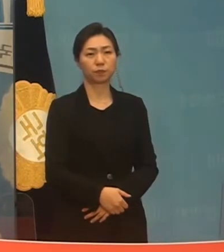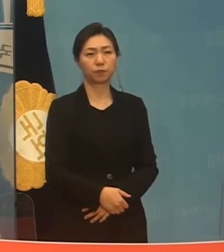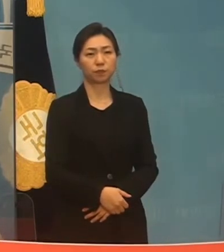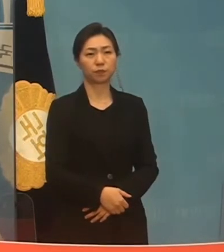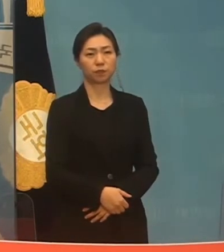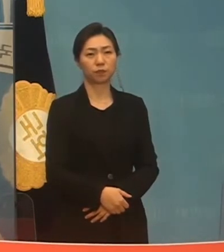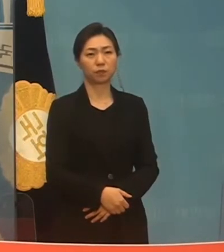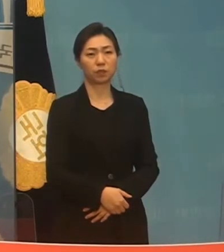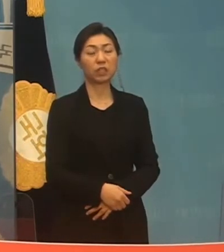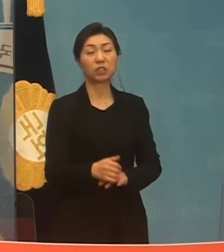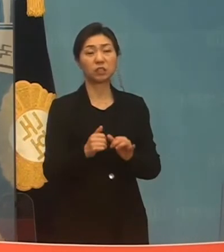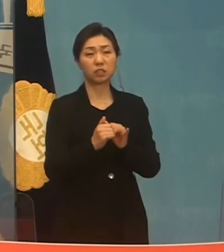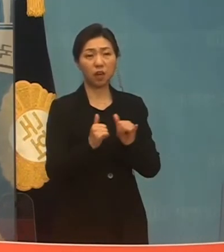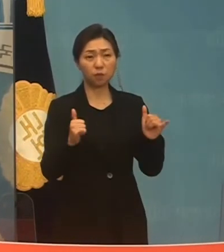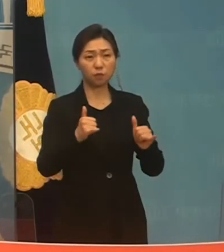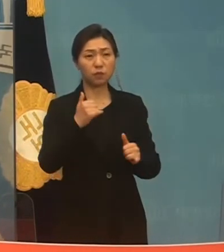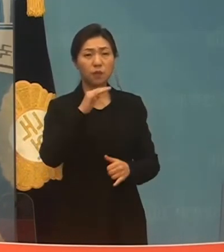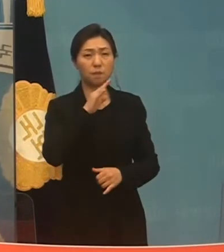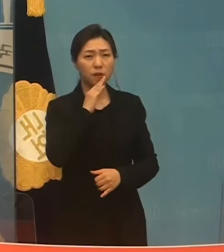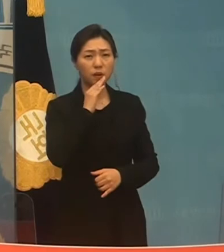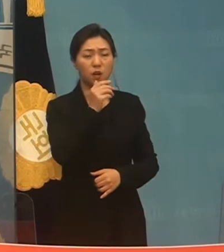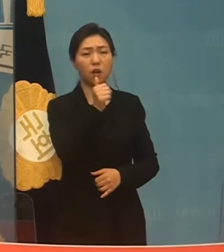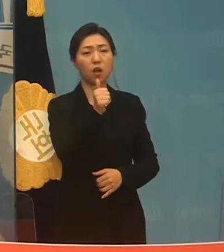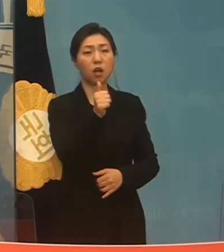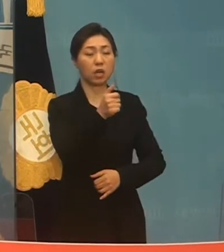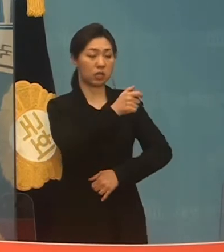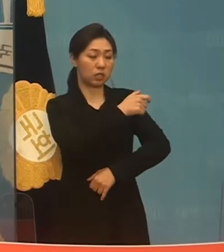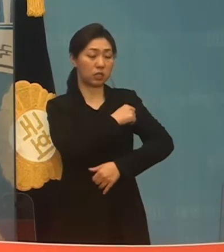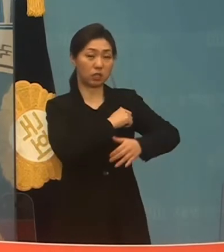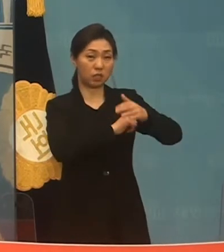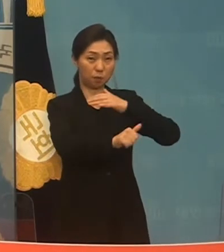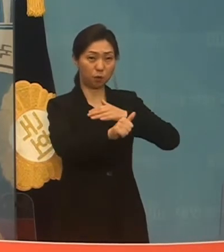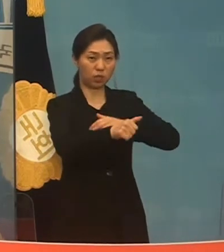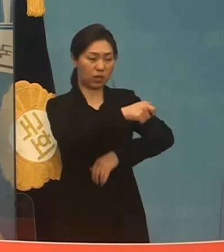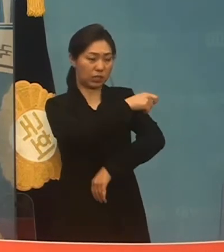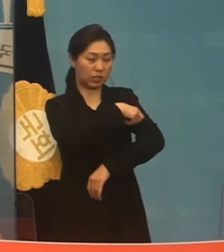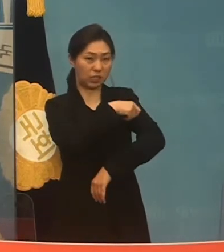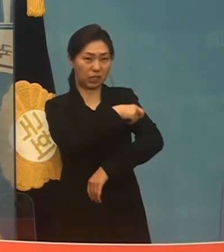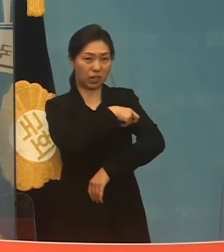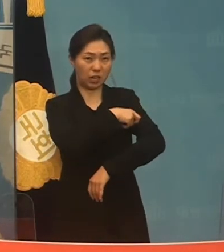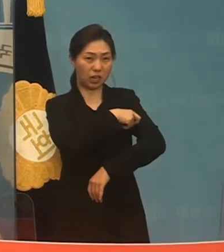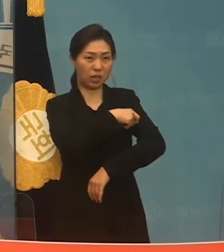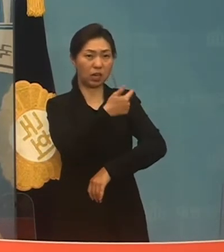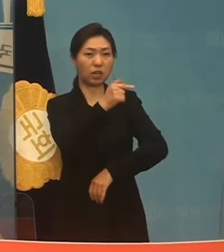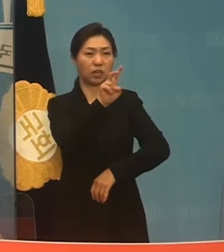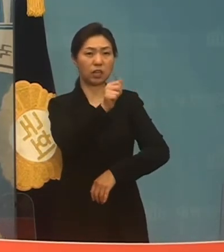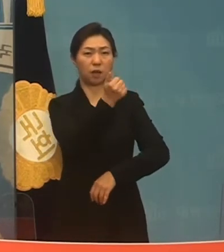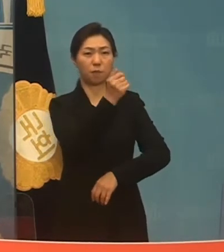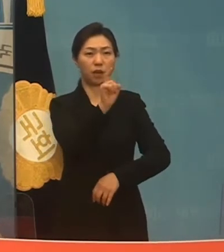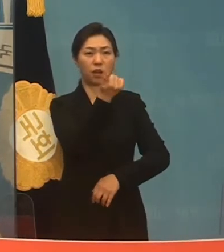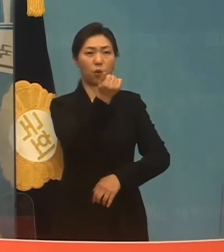이분들이 바로 하영수 대표이사가 남해학